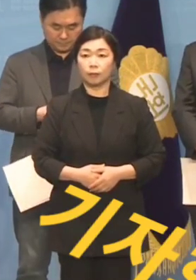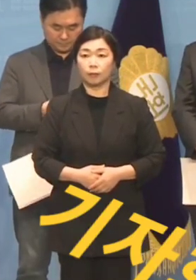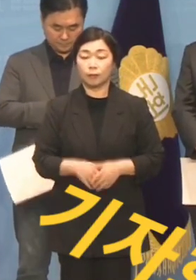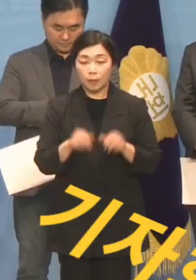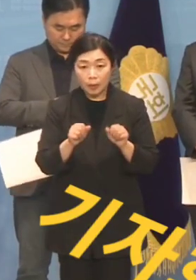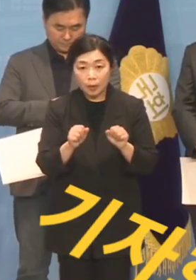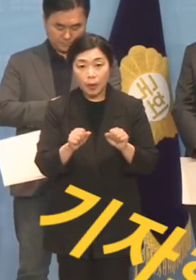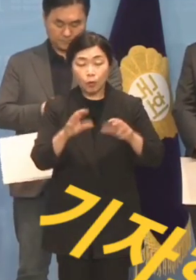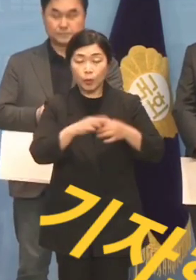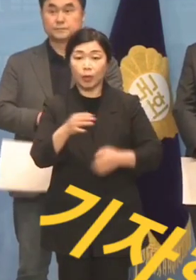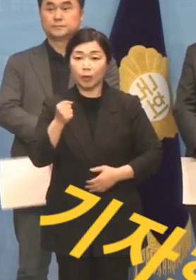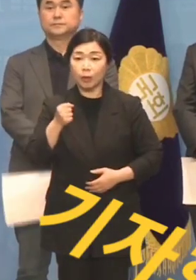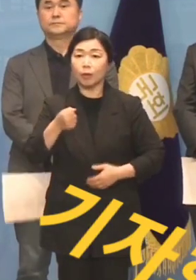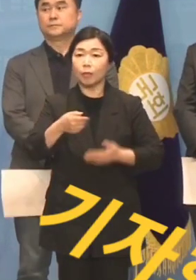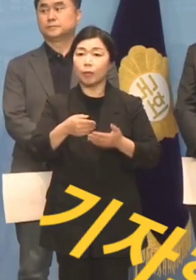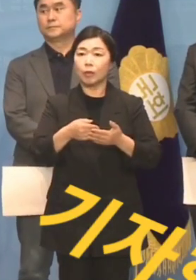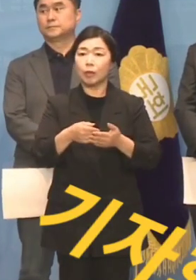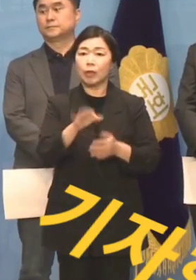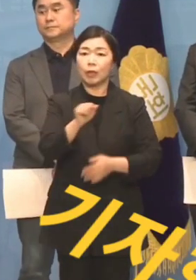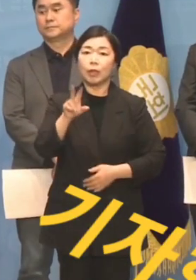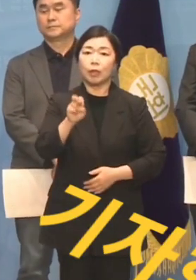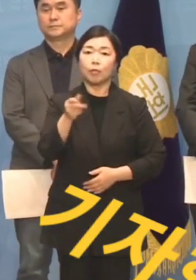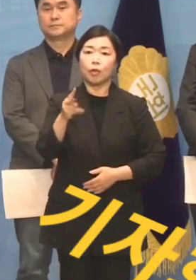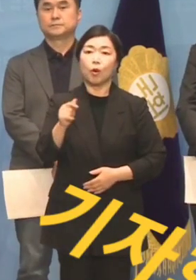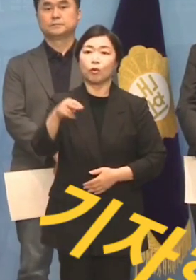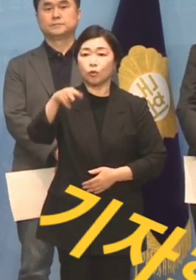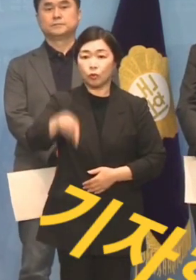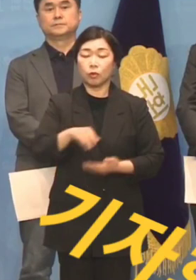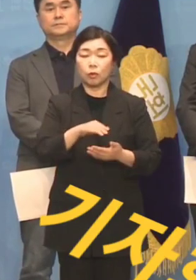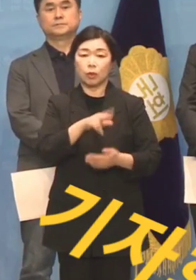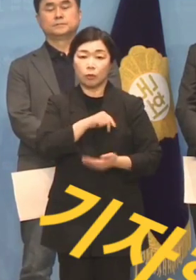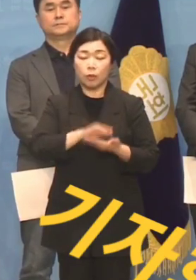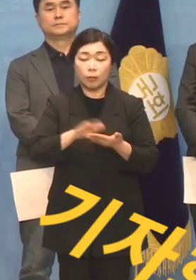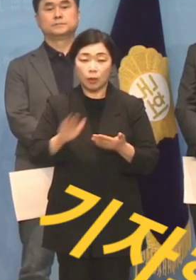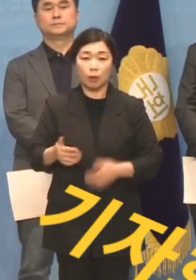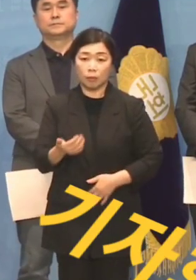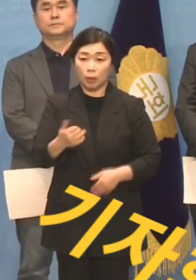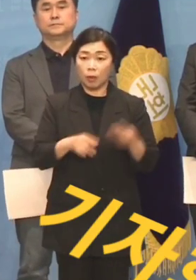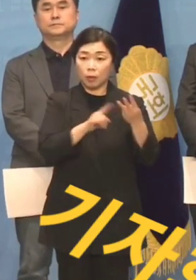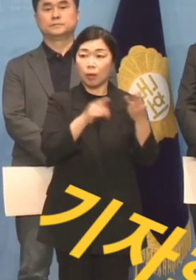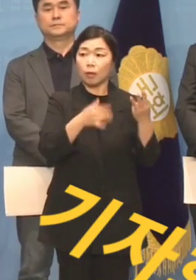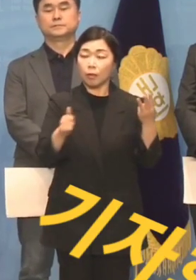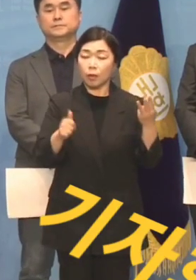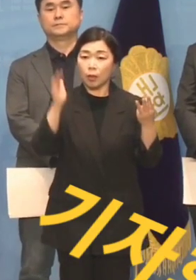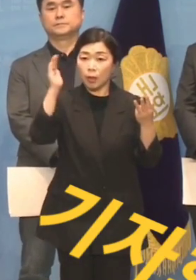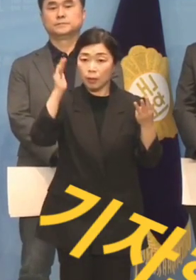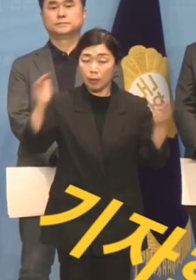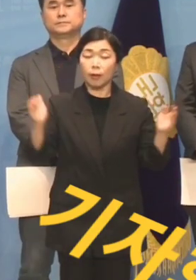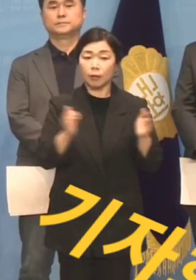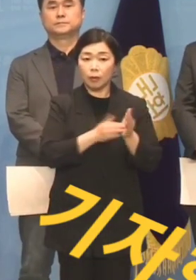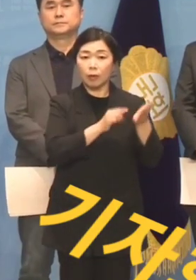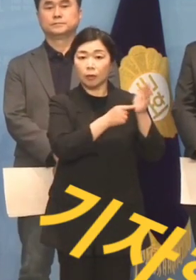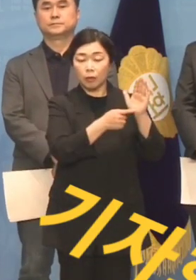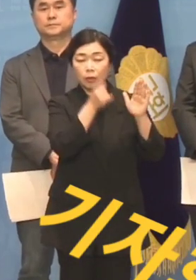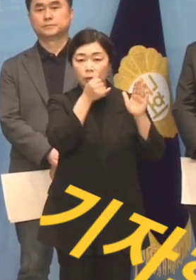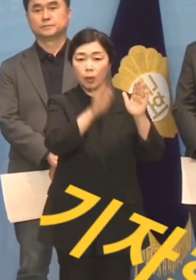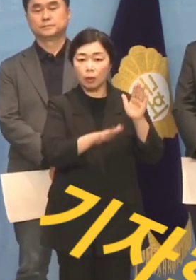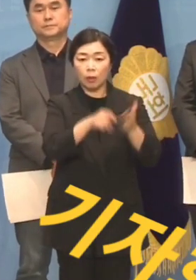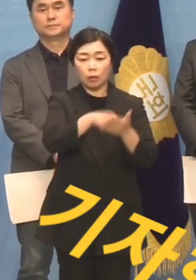예, 안녕하십니까. 국민의힘 이명수 의원입니다. 앞서 세 분 의원님의 모두 말씀이